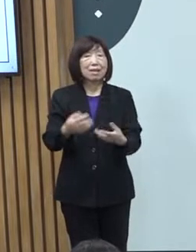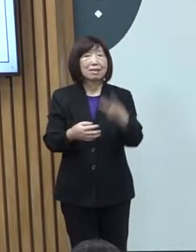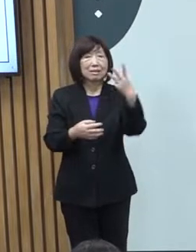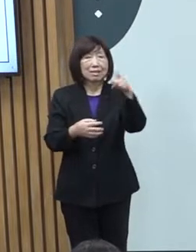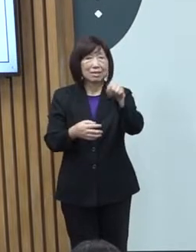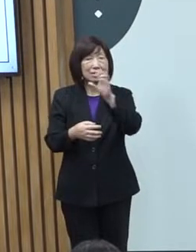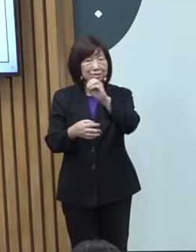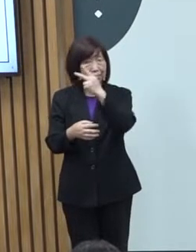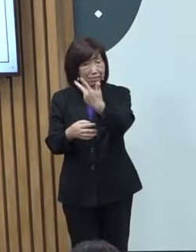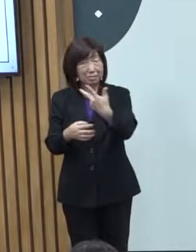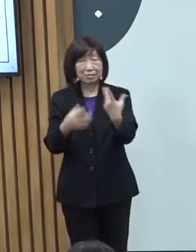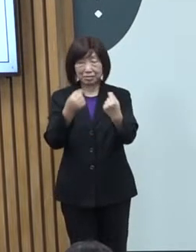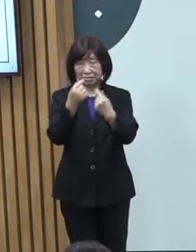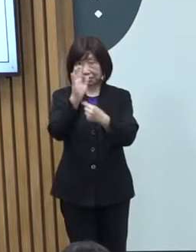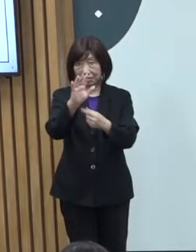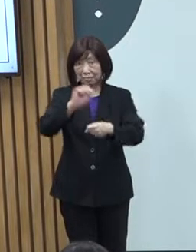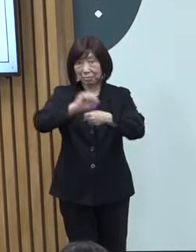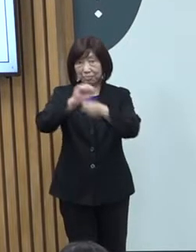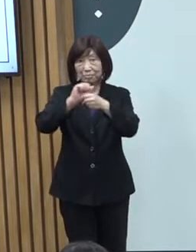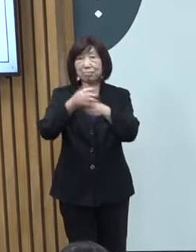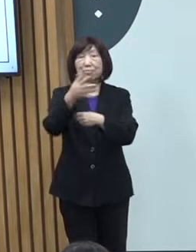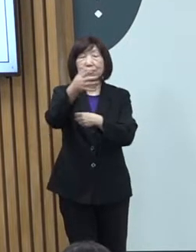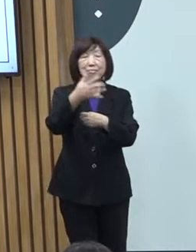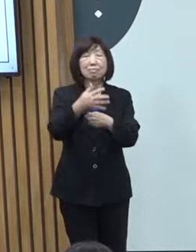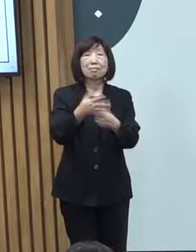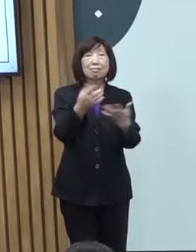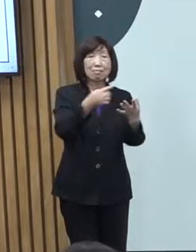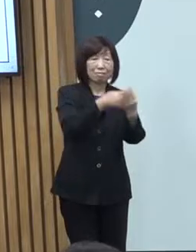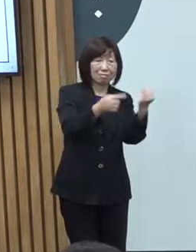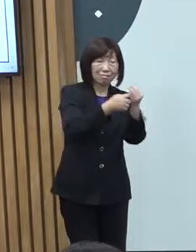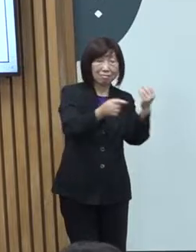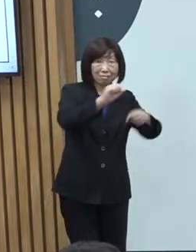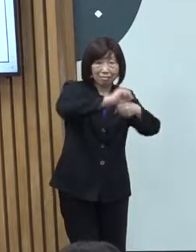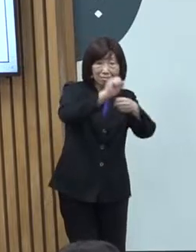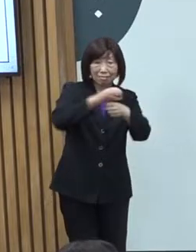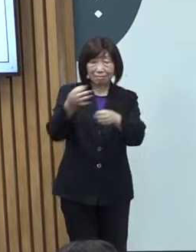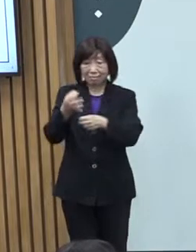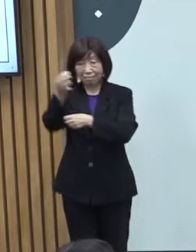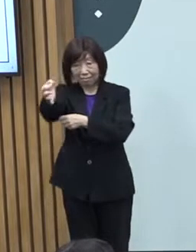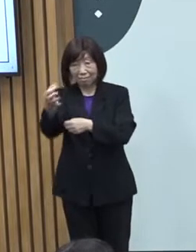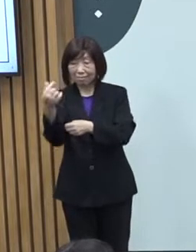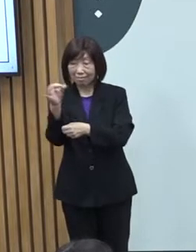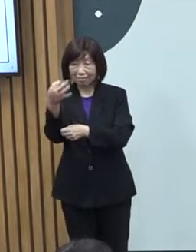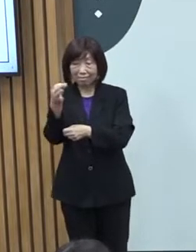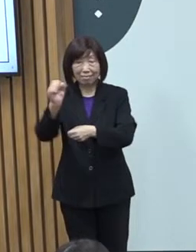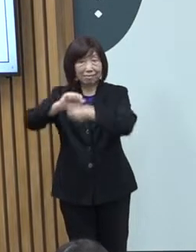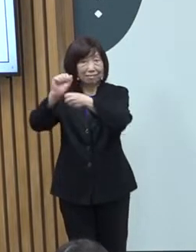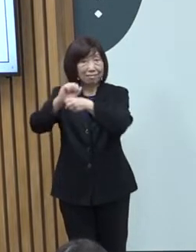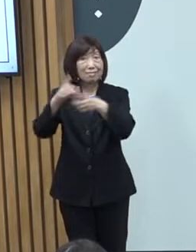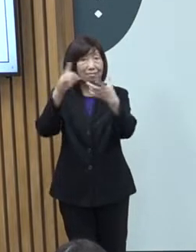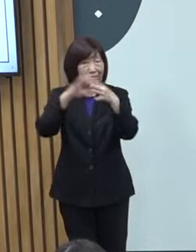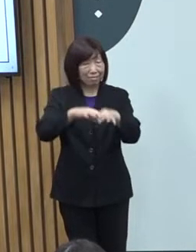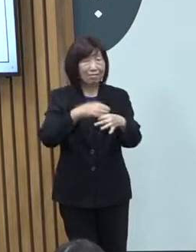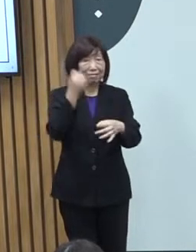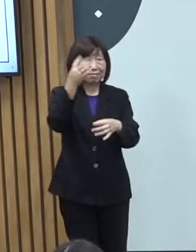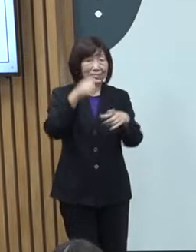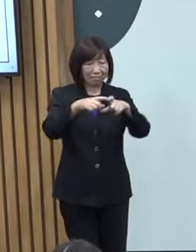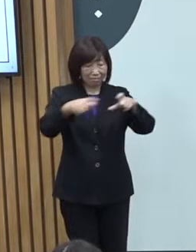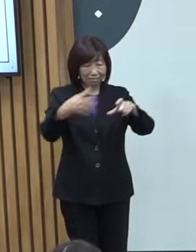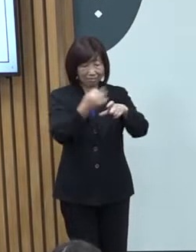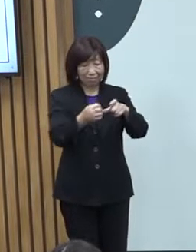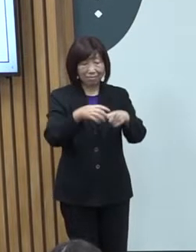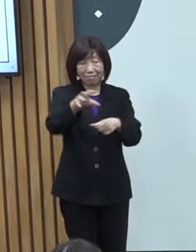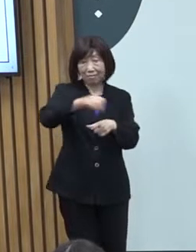那分析我们为什么这个车辆数跟税额都会增加，应该就是我们新领牌照的车辆增加的原